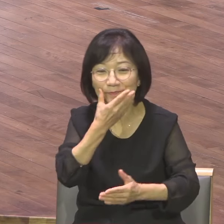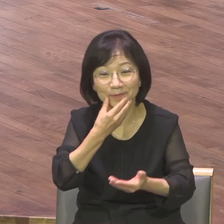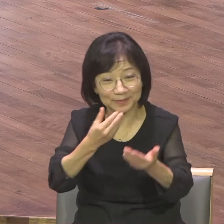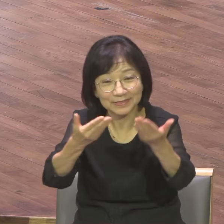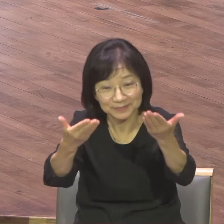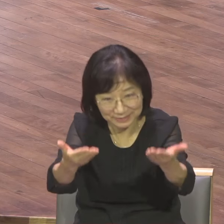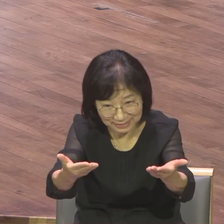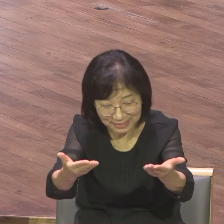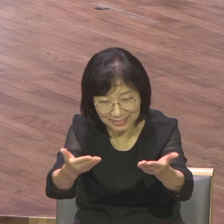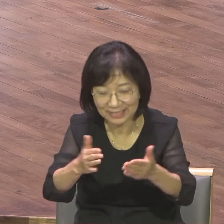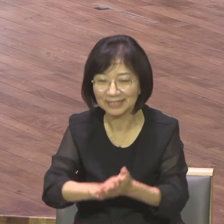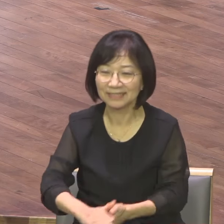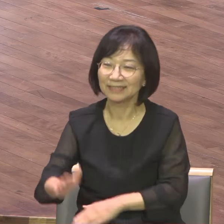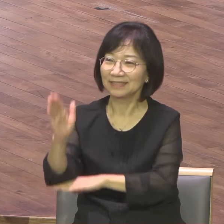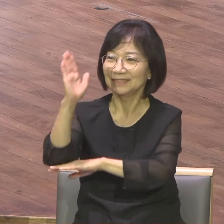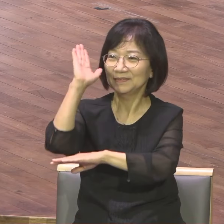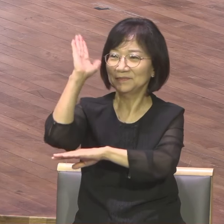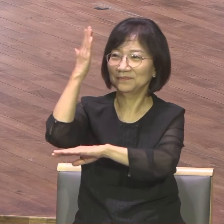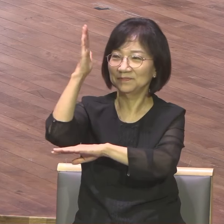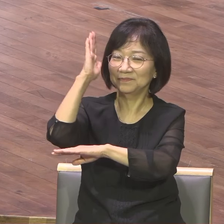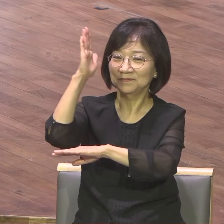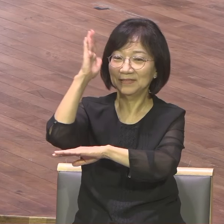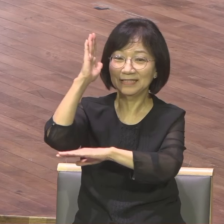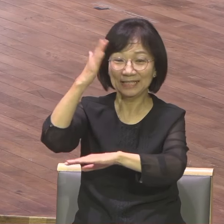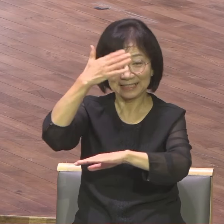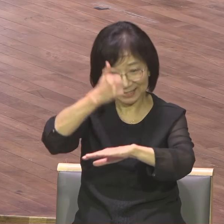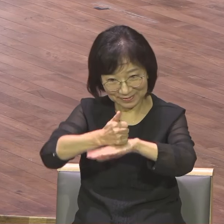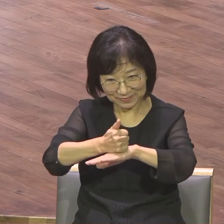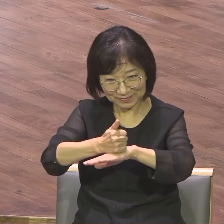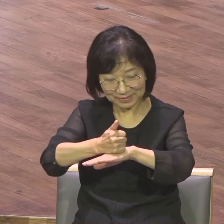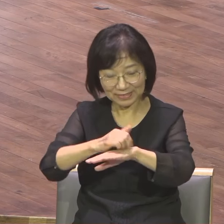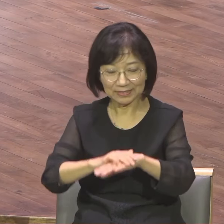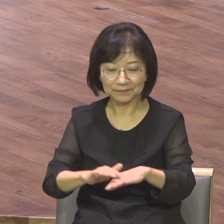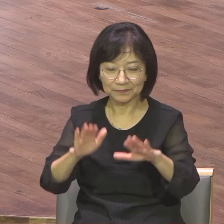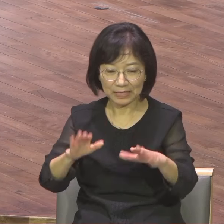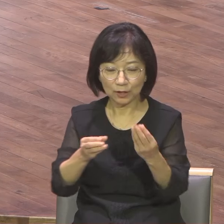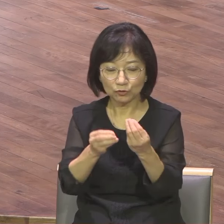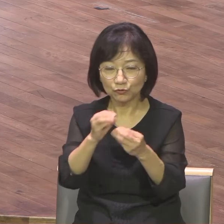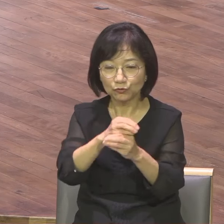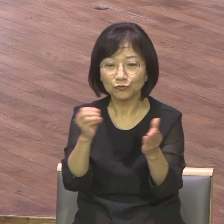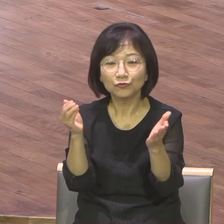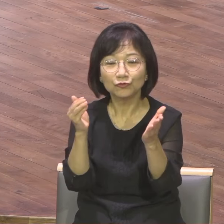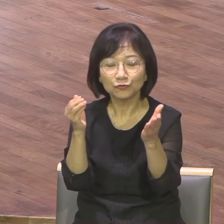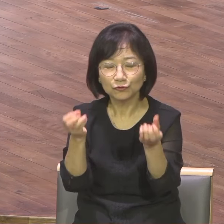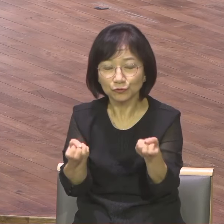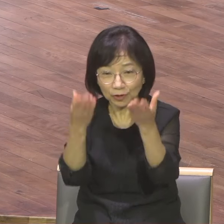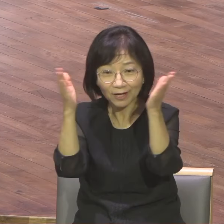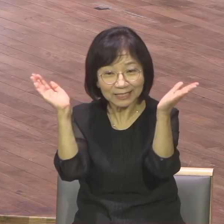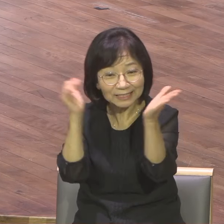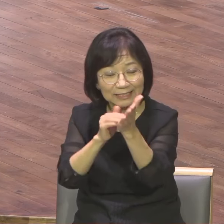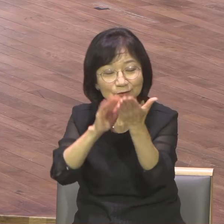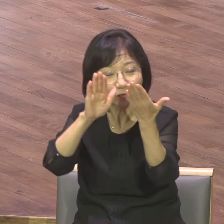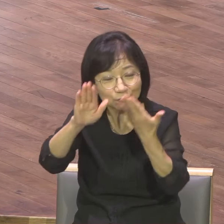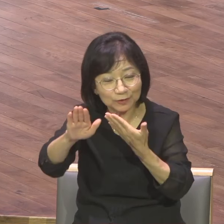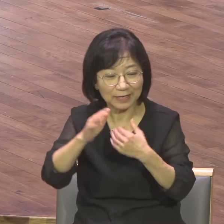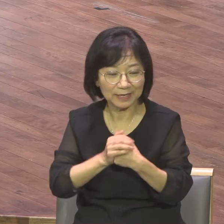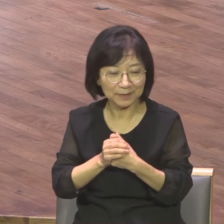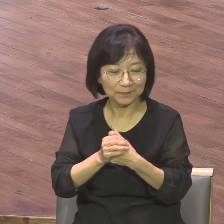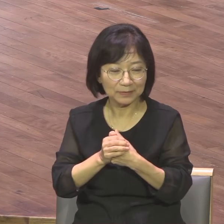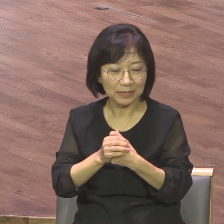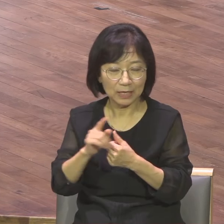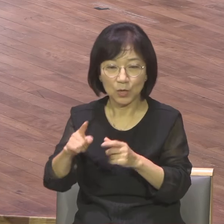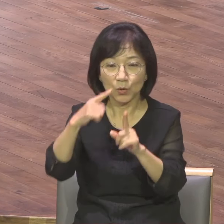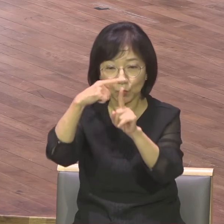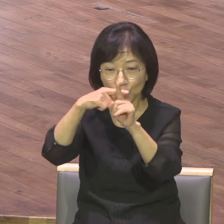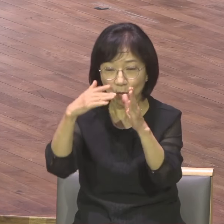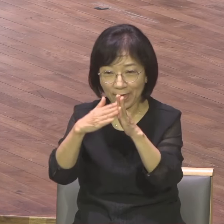결론입니다. 아, 이제 추석 연휴도 끝나고 하반기 사역을 본격할 시간이 왔습니다. 교회적으로도